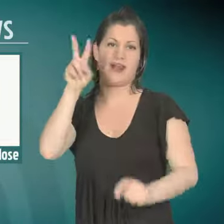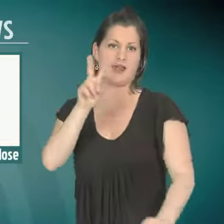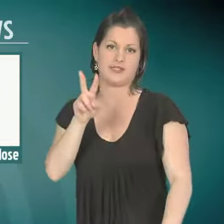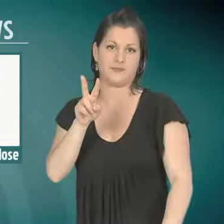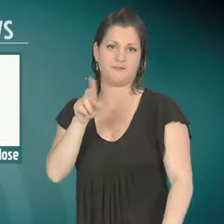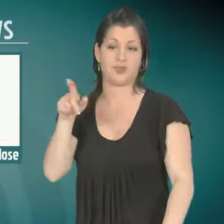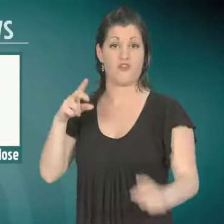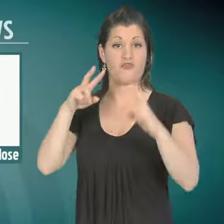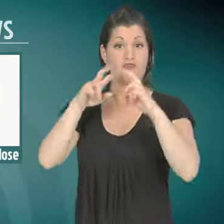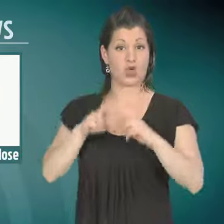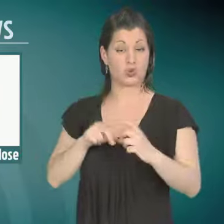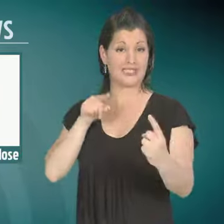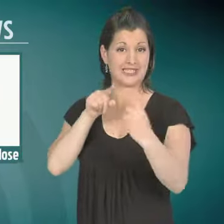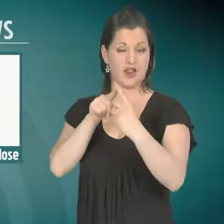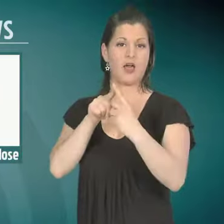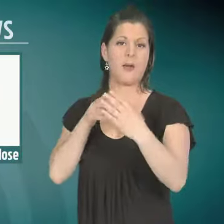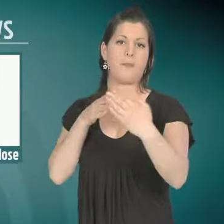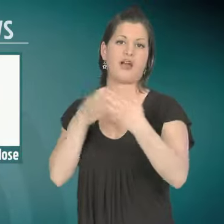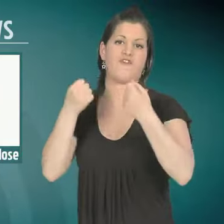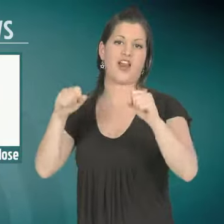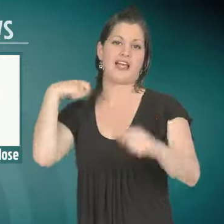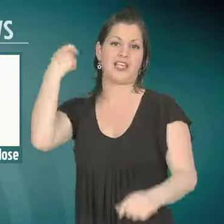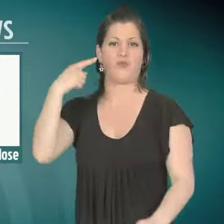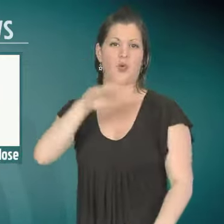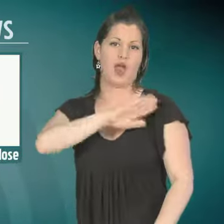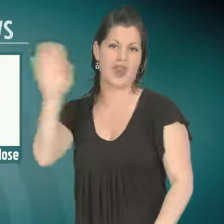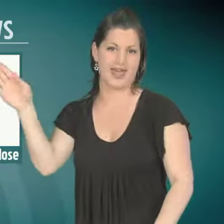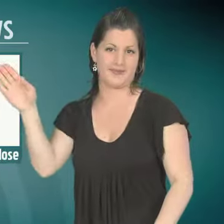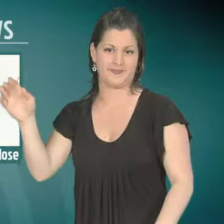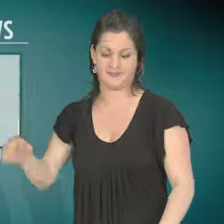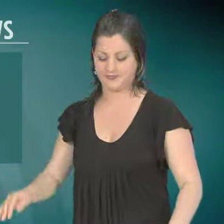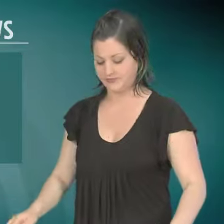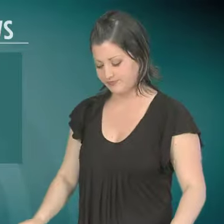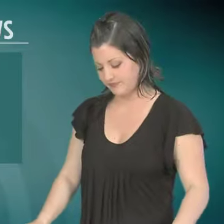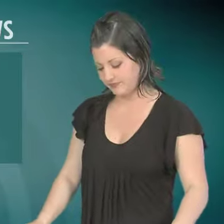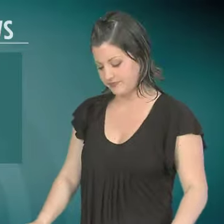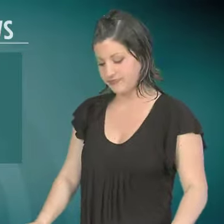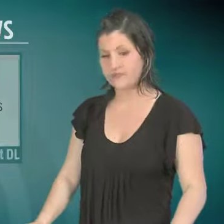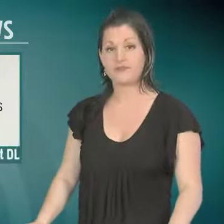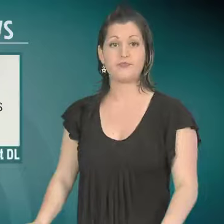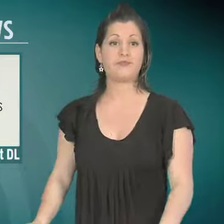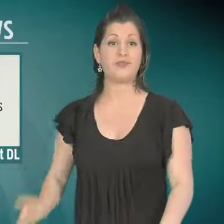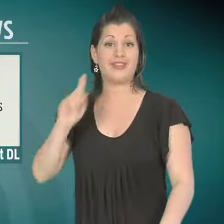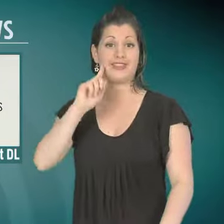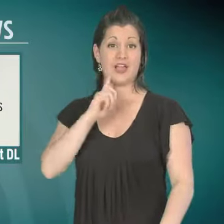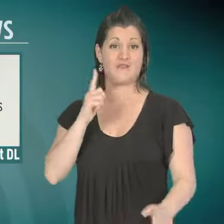Popcorn isst, weil sich beim Essen die Brille mitbewegt. Das Forschungsziel ist barrierefreies Kino für alle.